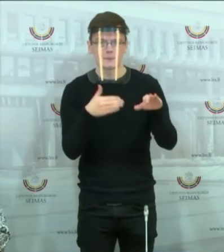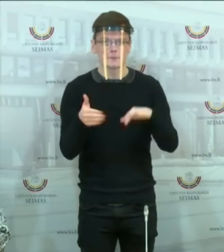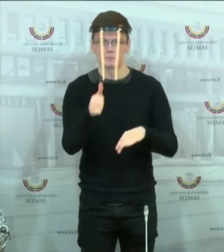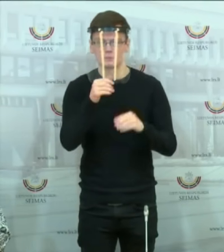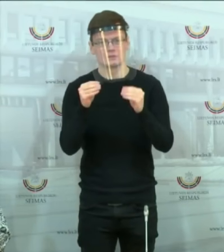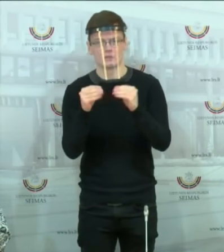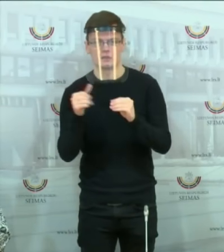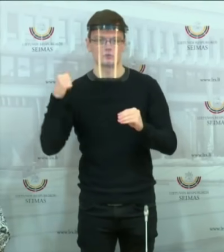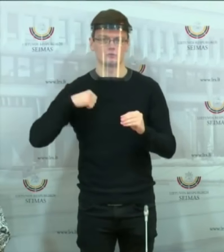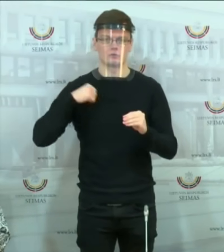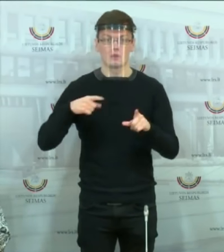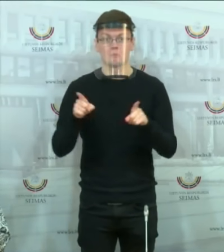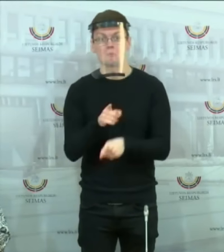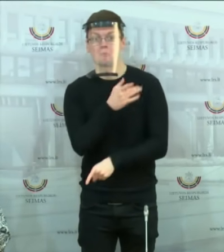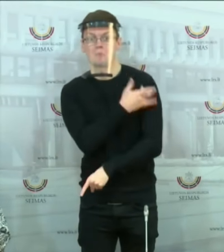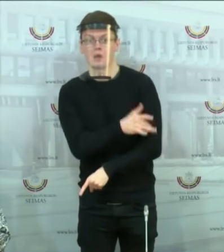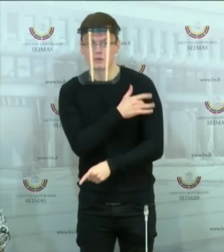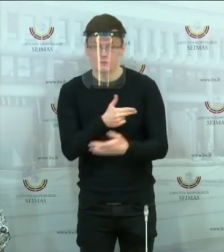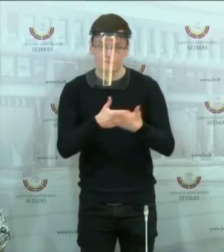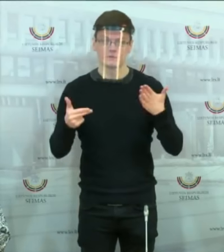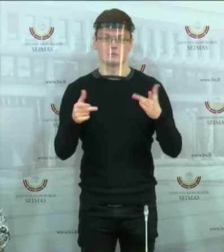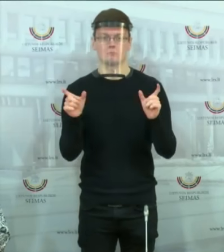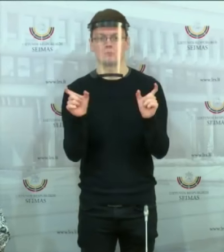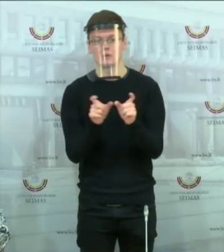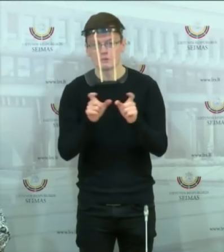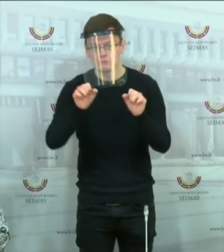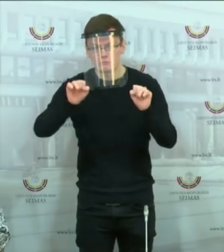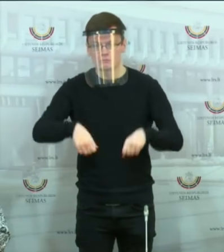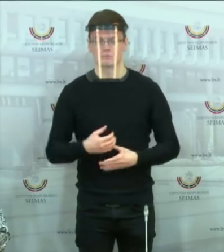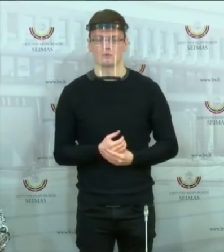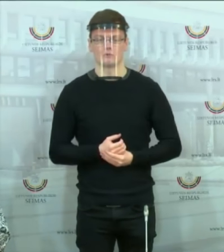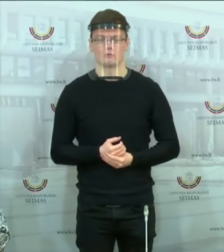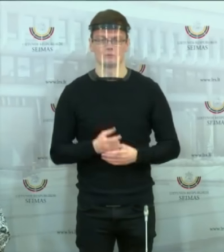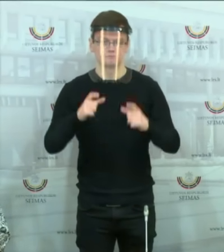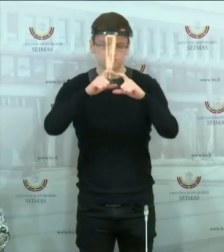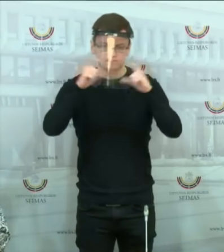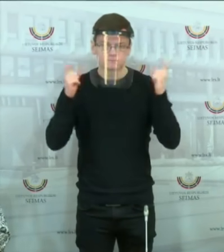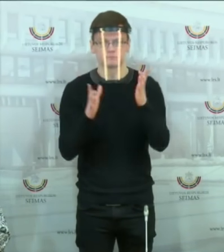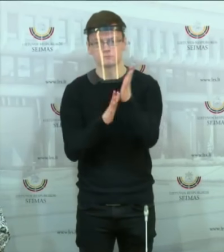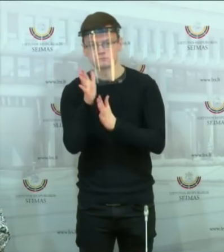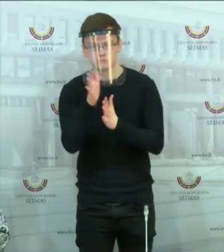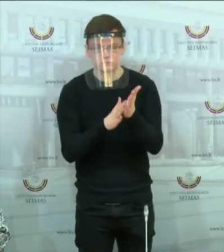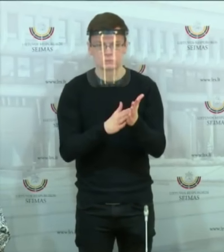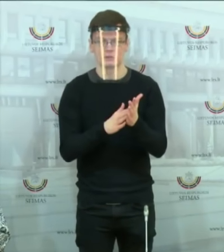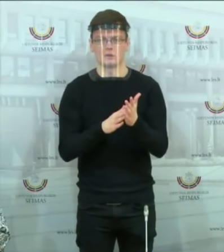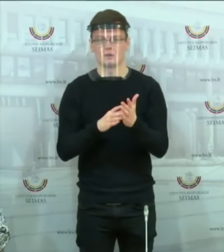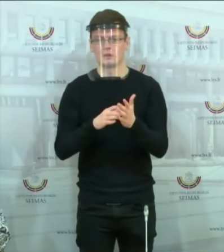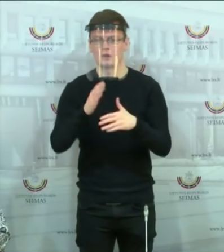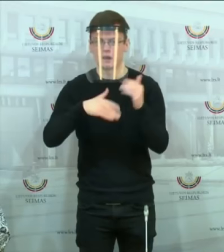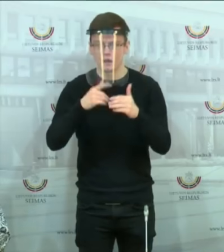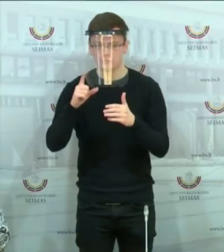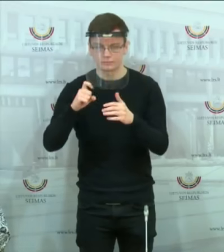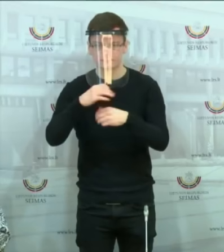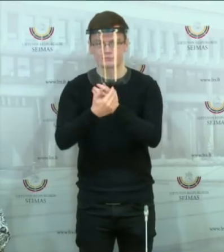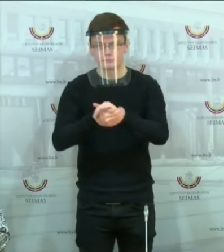bebūtų, ar tai būtų paslaugų įmonės, ar parduotuvės, asmens apsaugos priemonės, rankų dezinfekavimo priemonės.